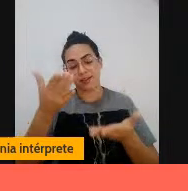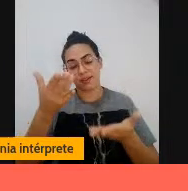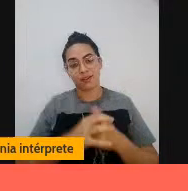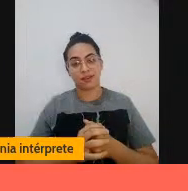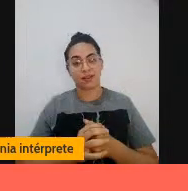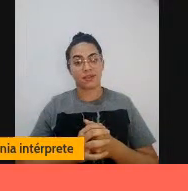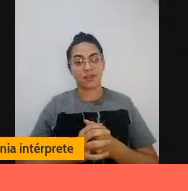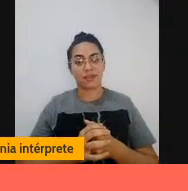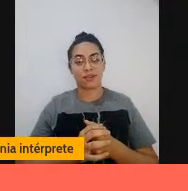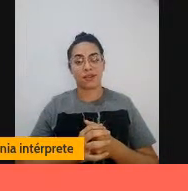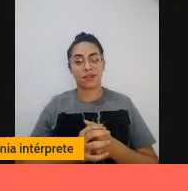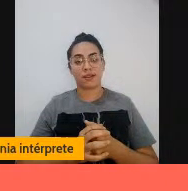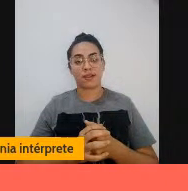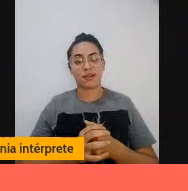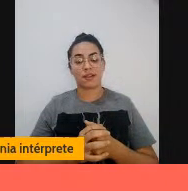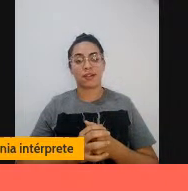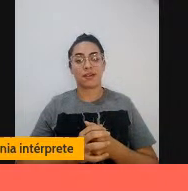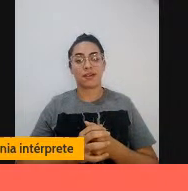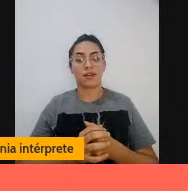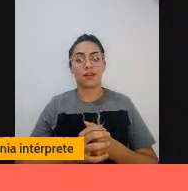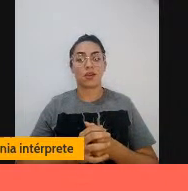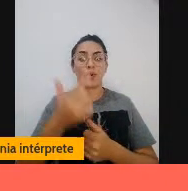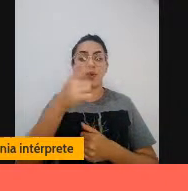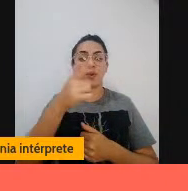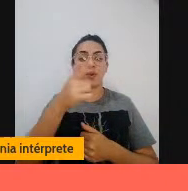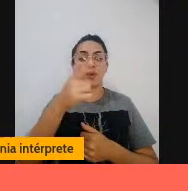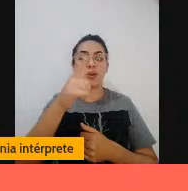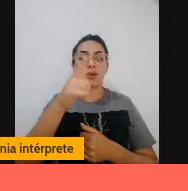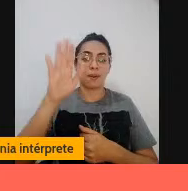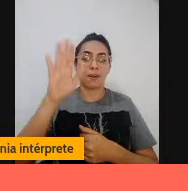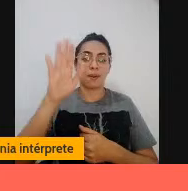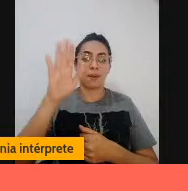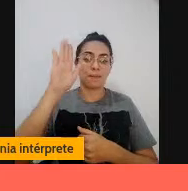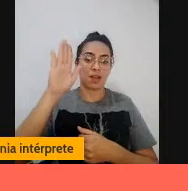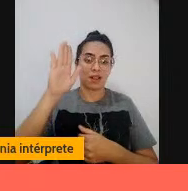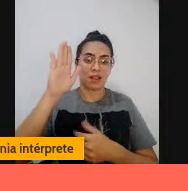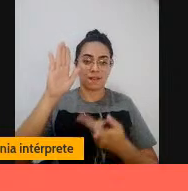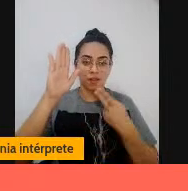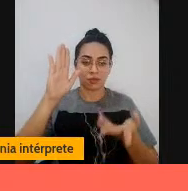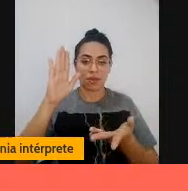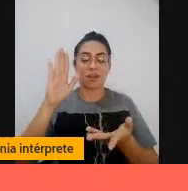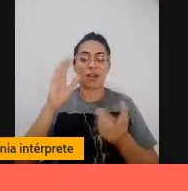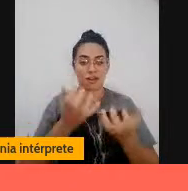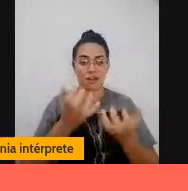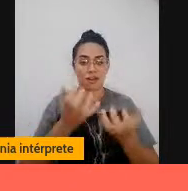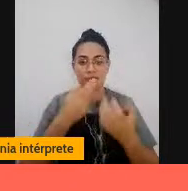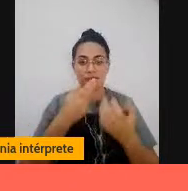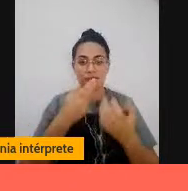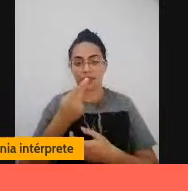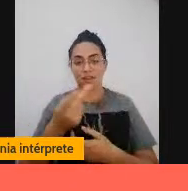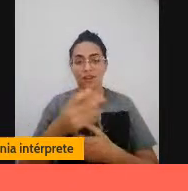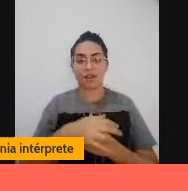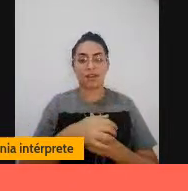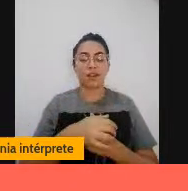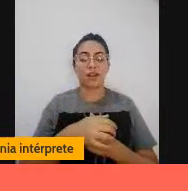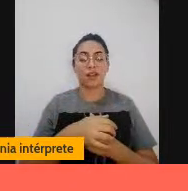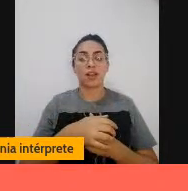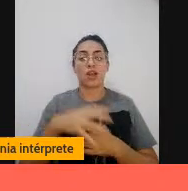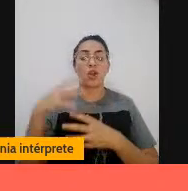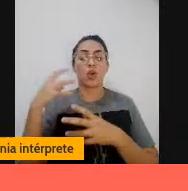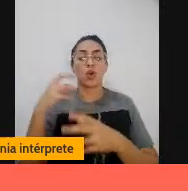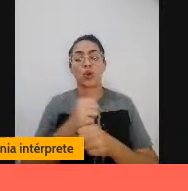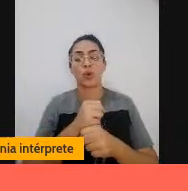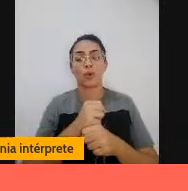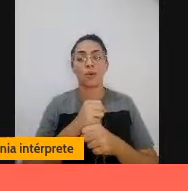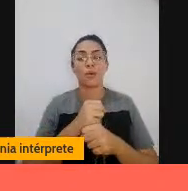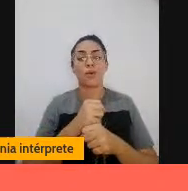professor, levantou a mão. Foi? Quer dar uma palavra? É só para dizer que muitas ilhas podem